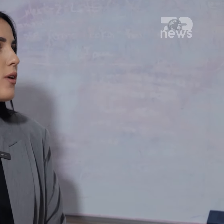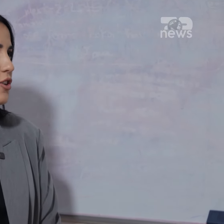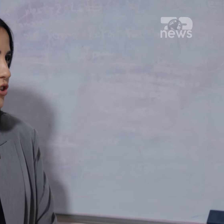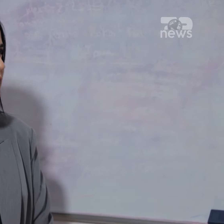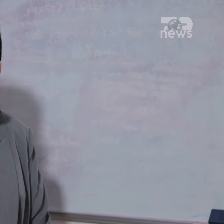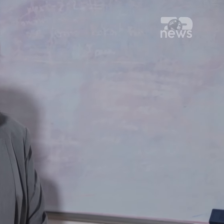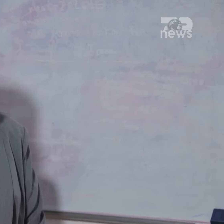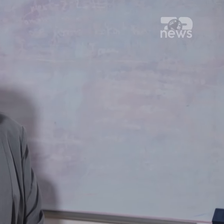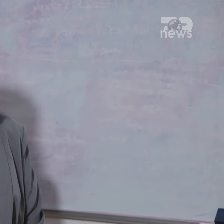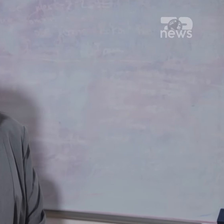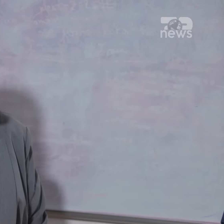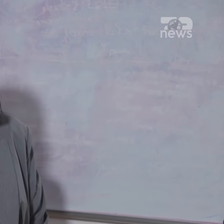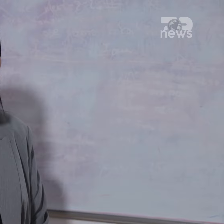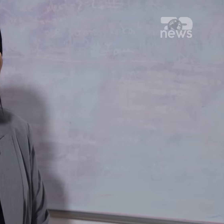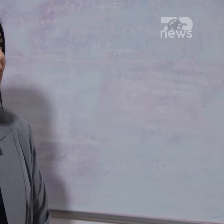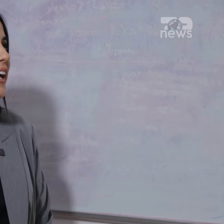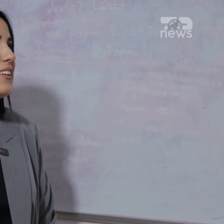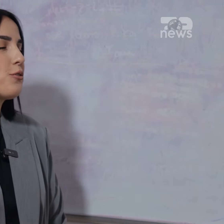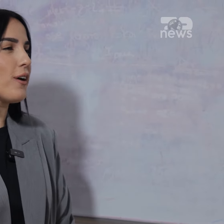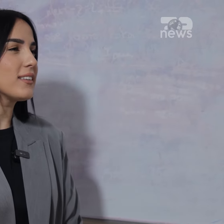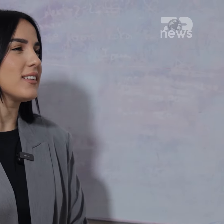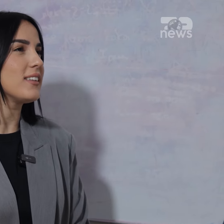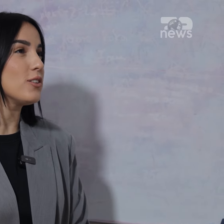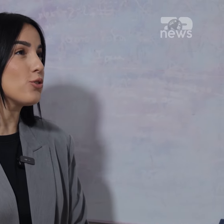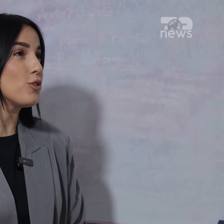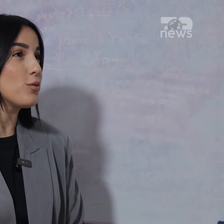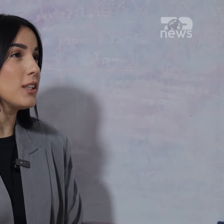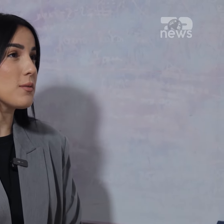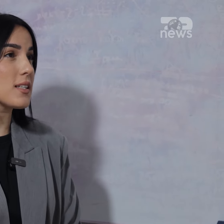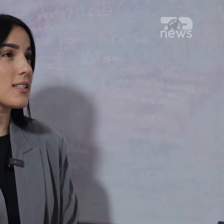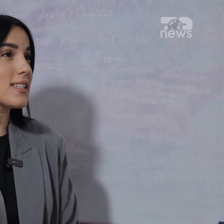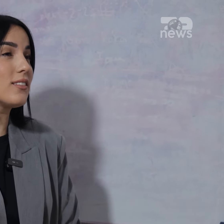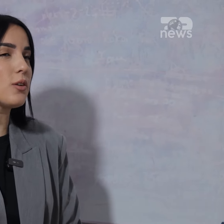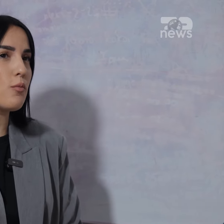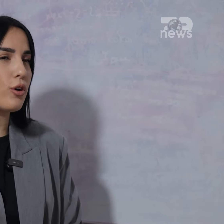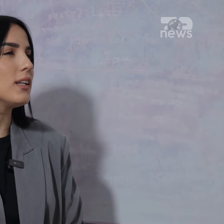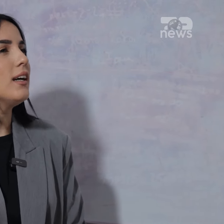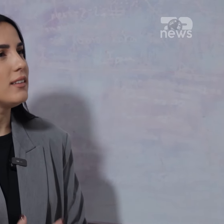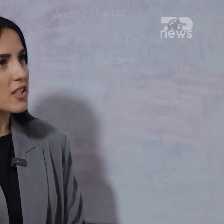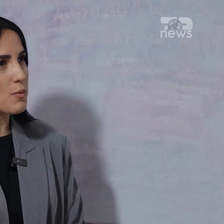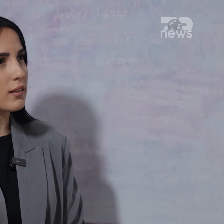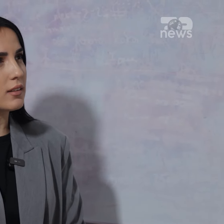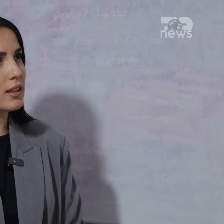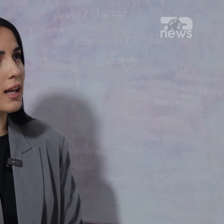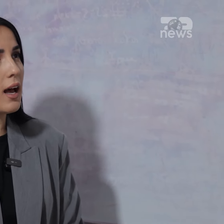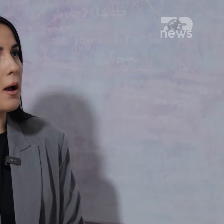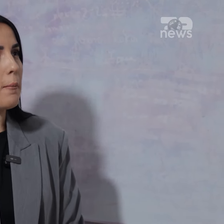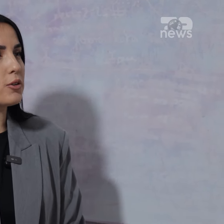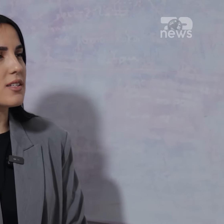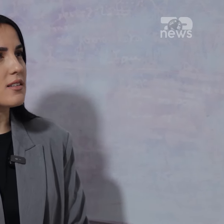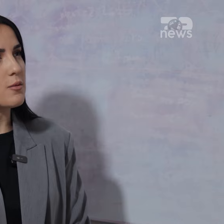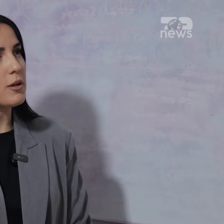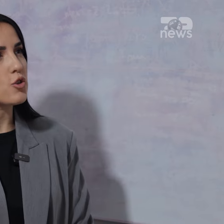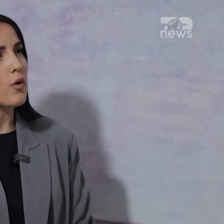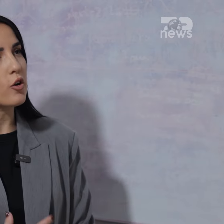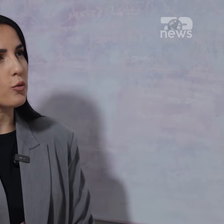e shenjave na bashkon. E në fakt, ne do donim të dinim se sa ndihmojnë nisma të tilla për të sensibilizuar